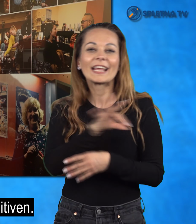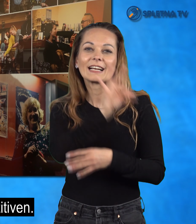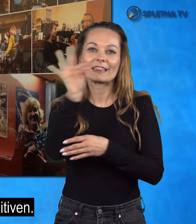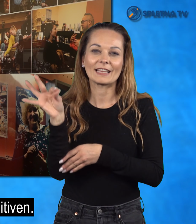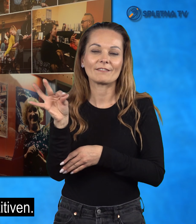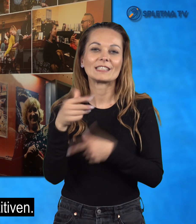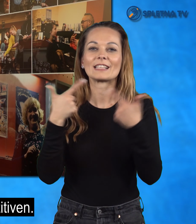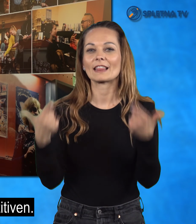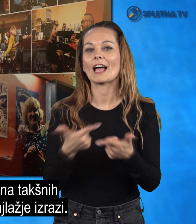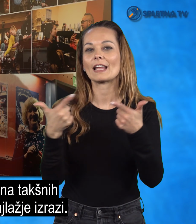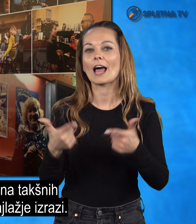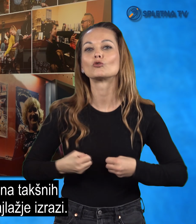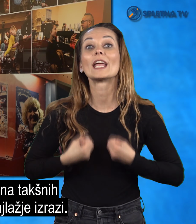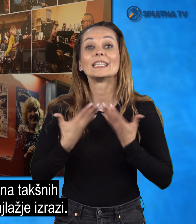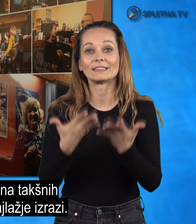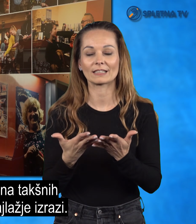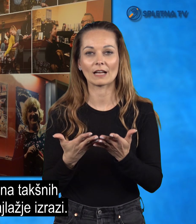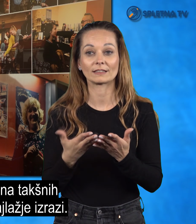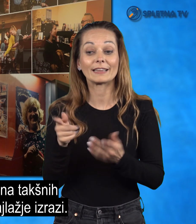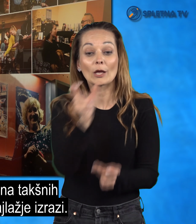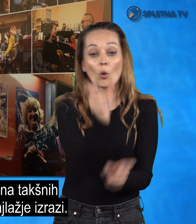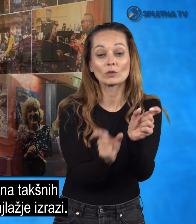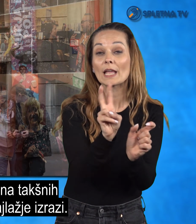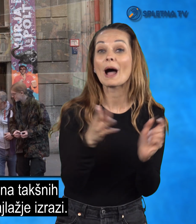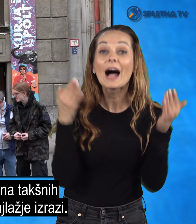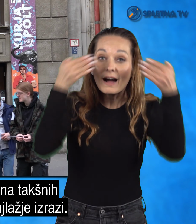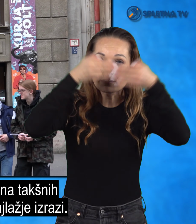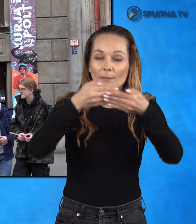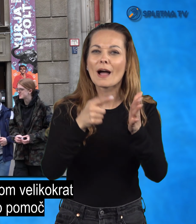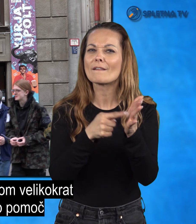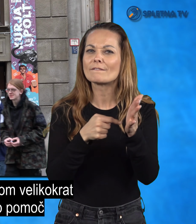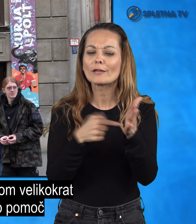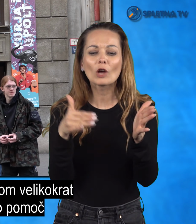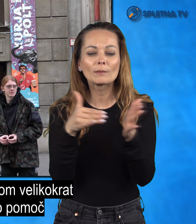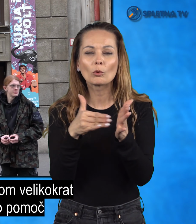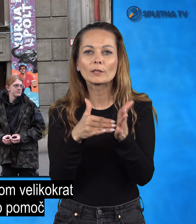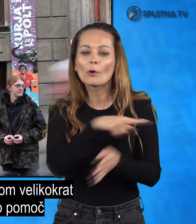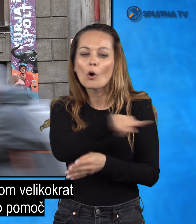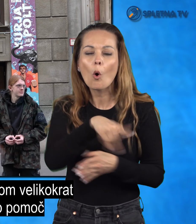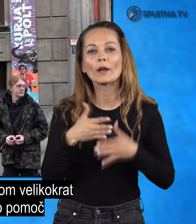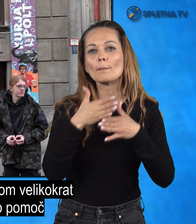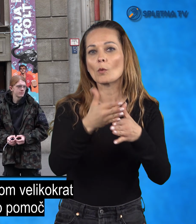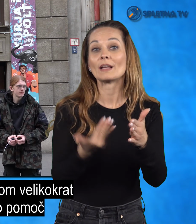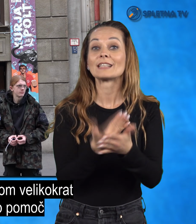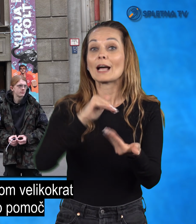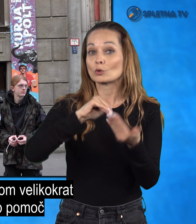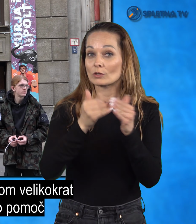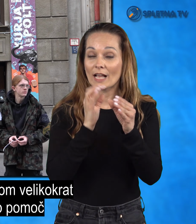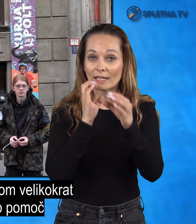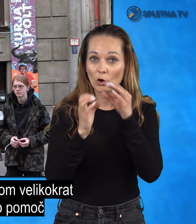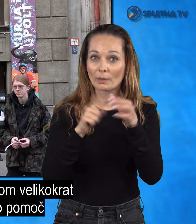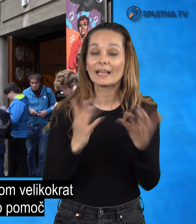pozitivo. In mislim, da na takih dnevih se najlaže to izrazimo. Osebe z avtizmom bom rekla, da veliko krat